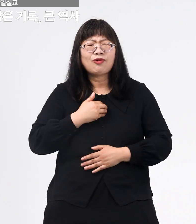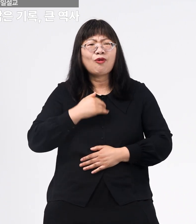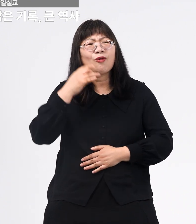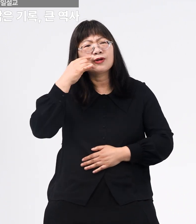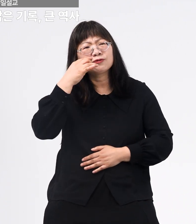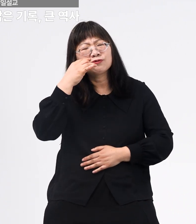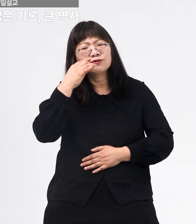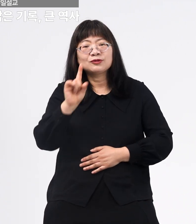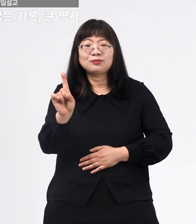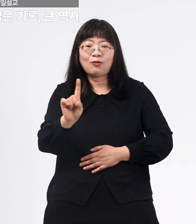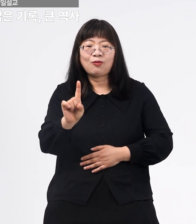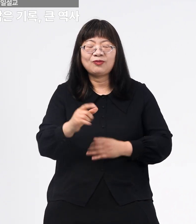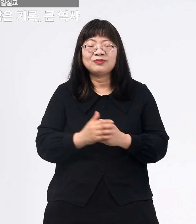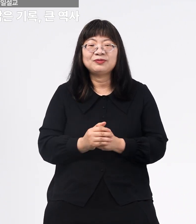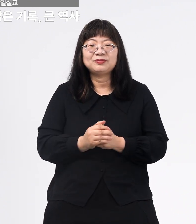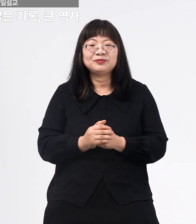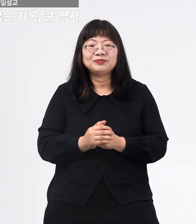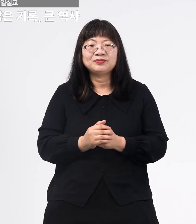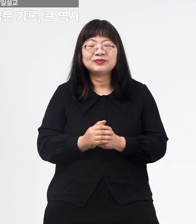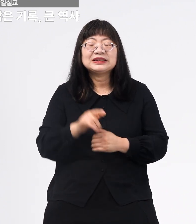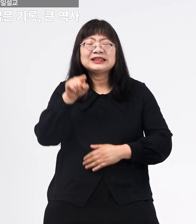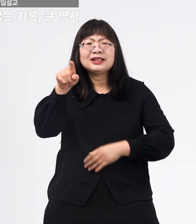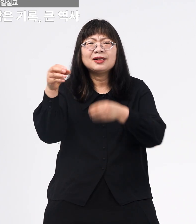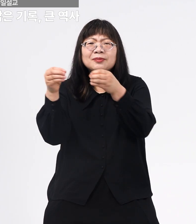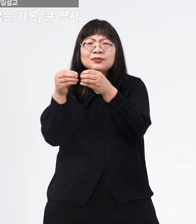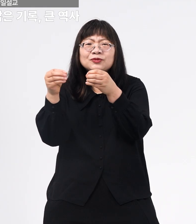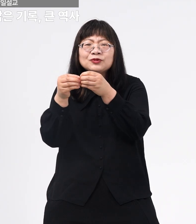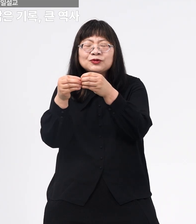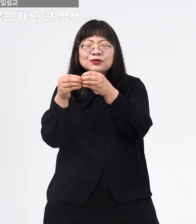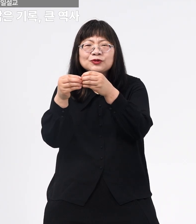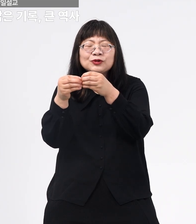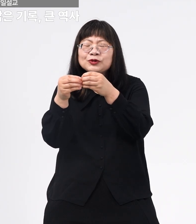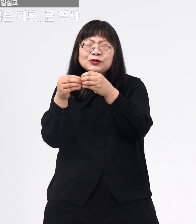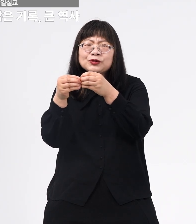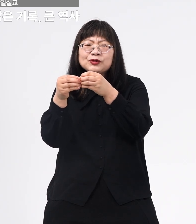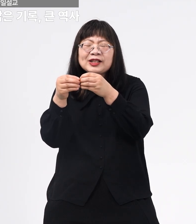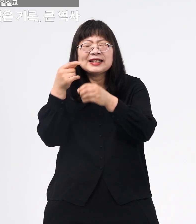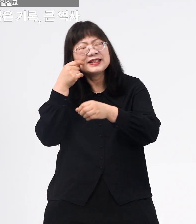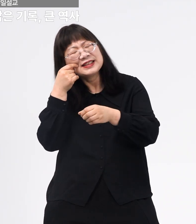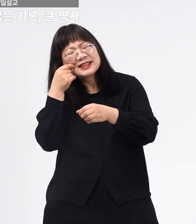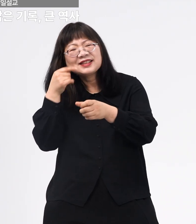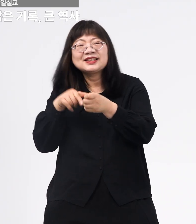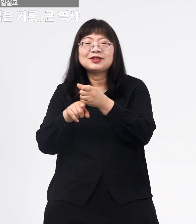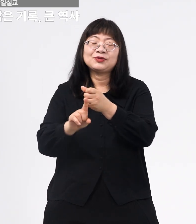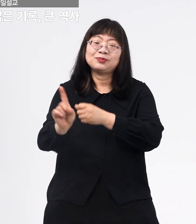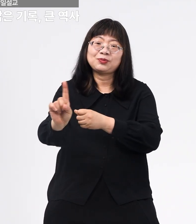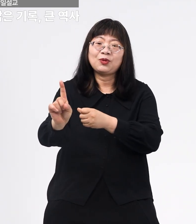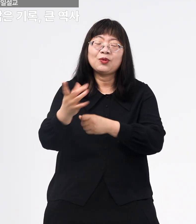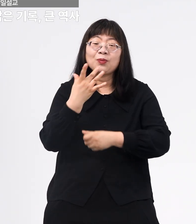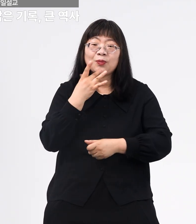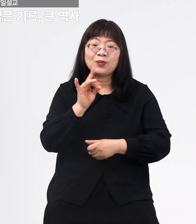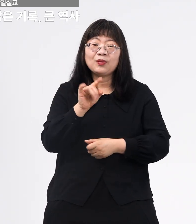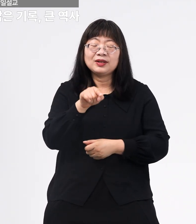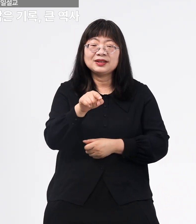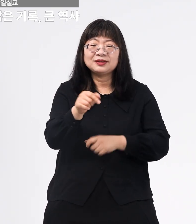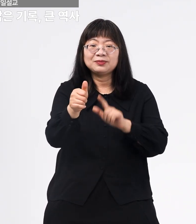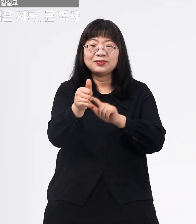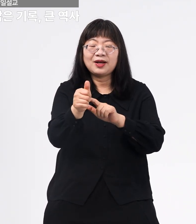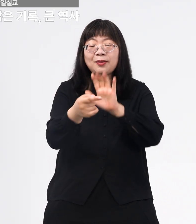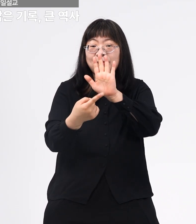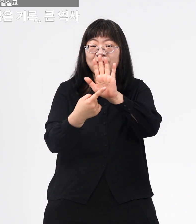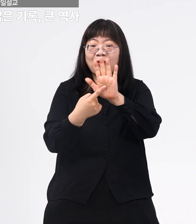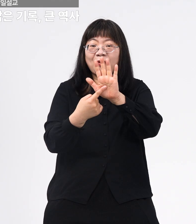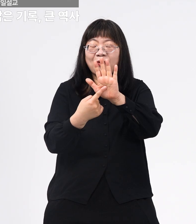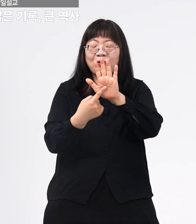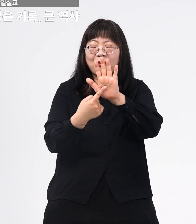궁금했던 것은 도대체 이 가피 문구의 매력이 뭘까? 물론 그 배우가 표현을